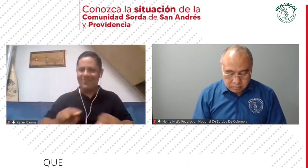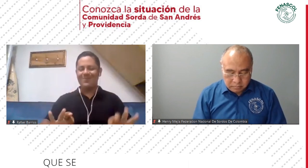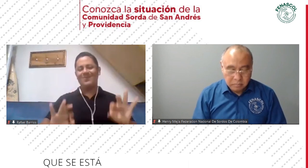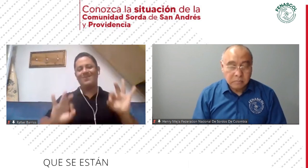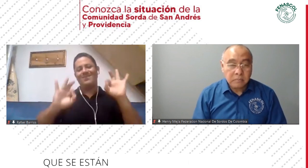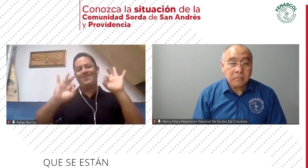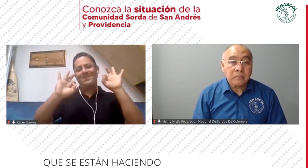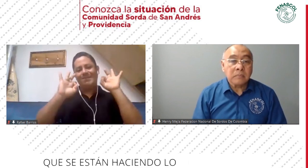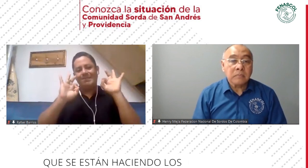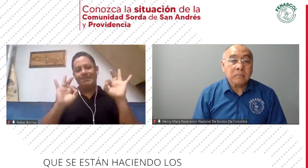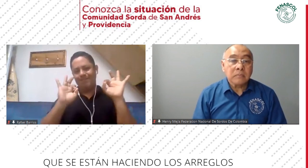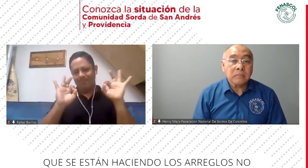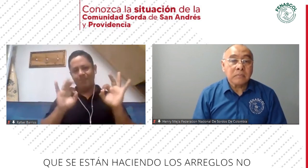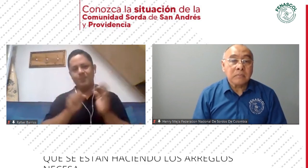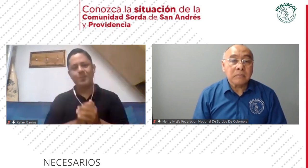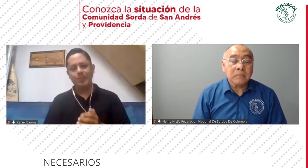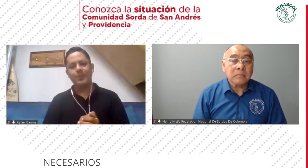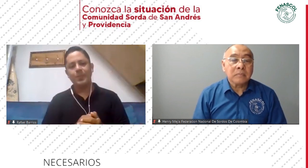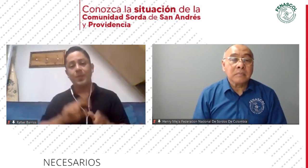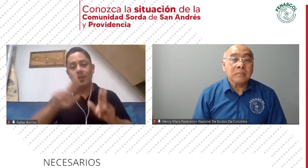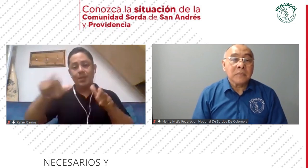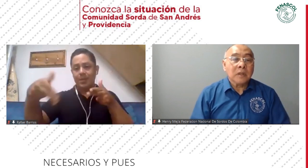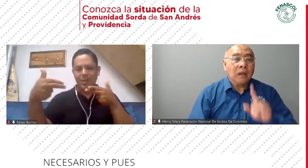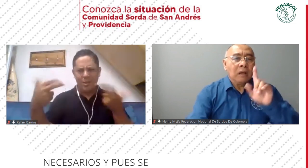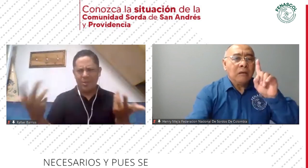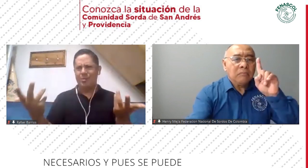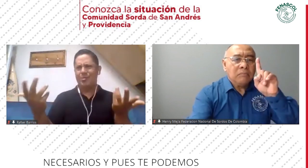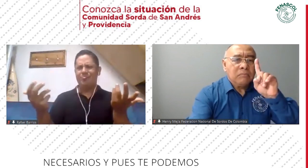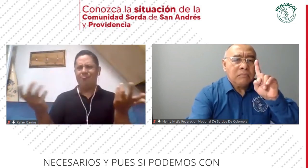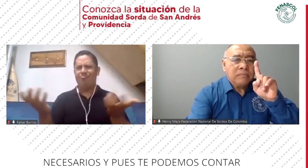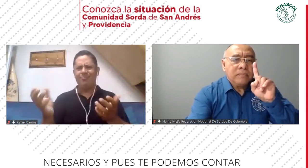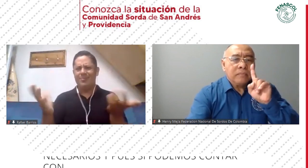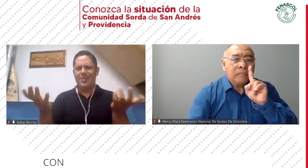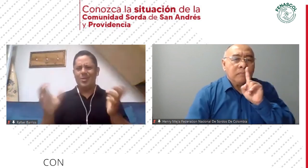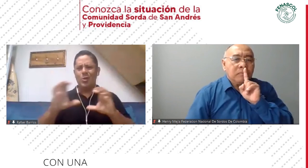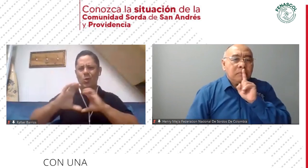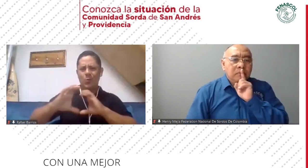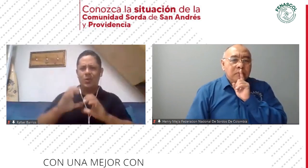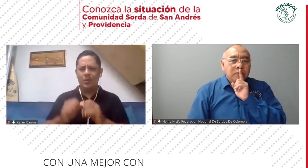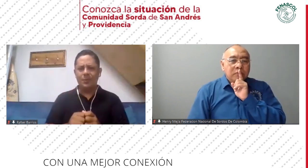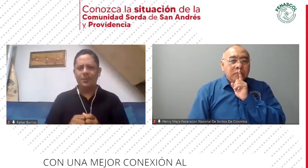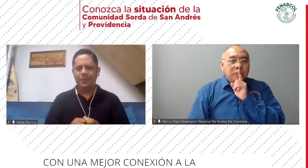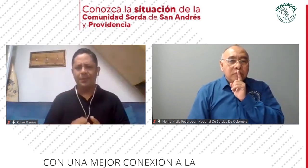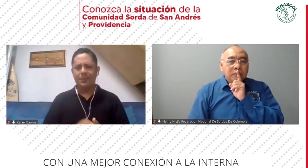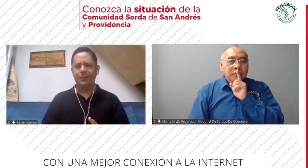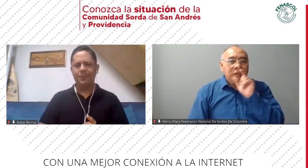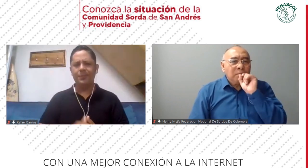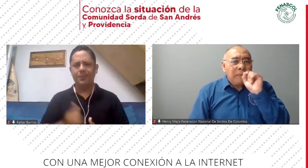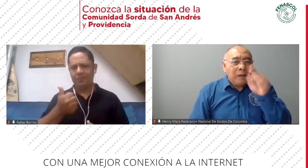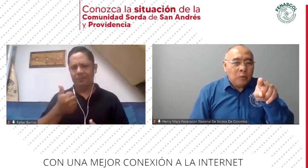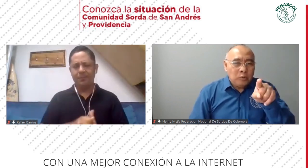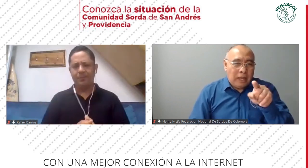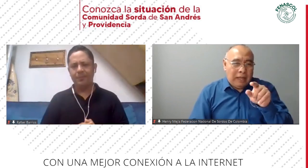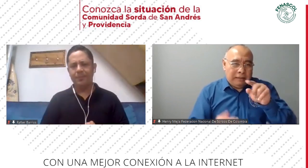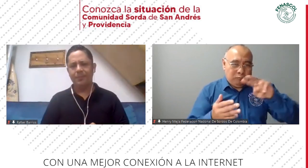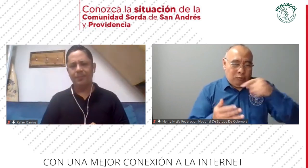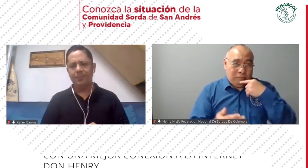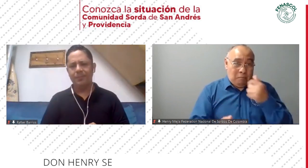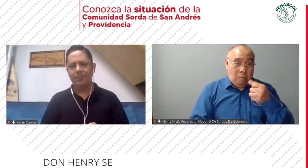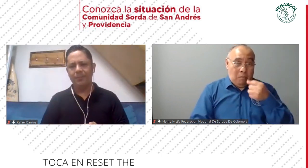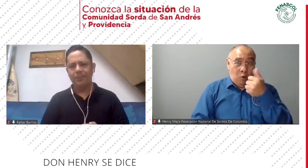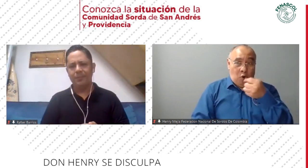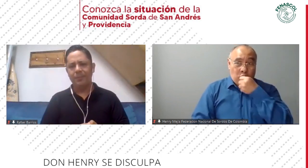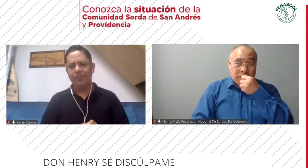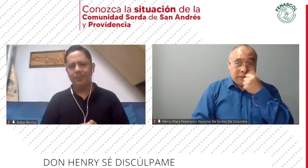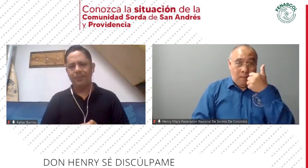se están haciendo los arreglos necesarios y pues podemos contar con una mejor conexión a la internet don henry dice